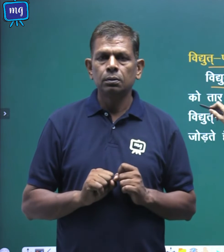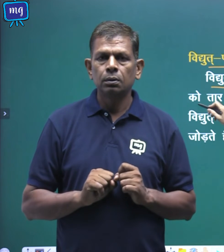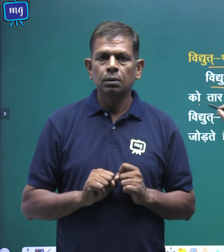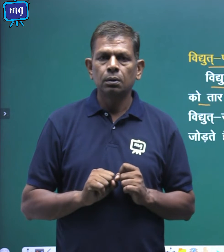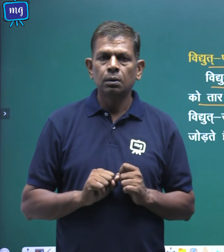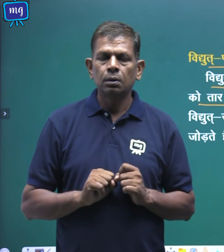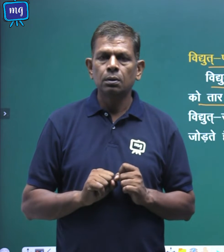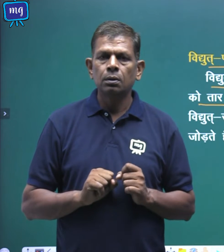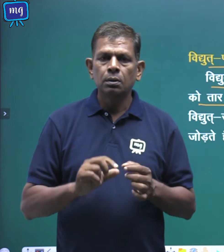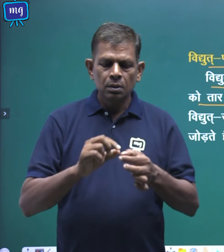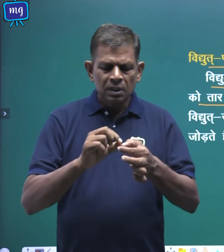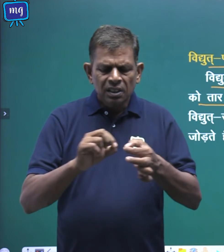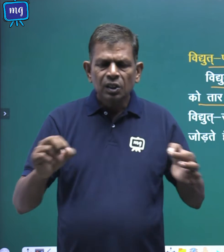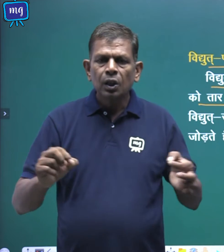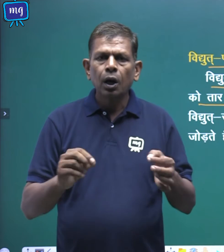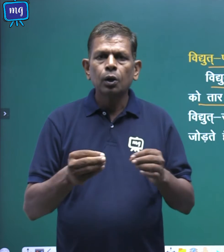तार द्वारा